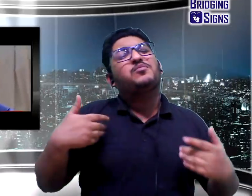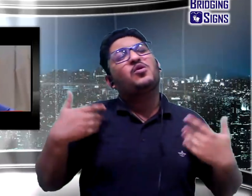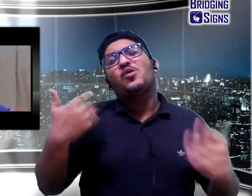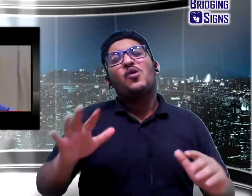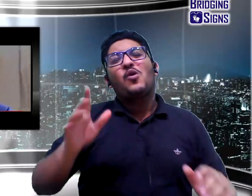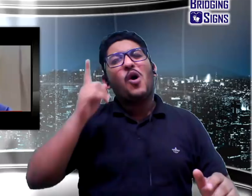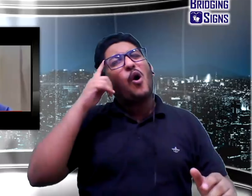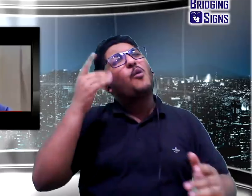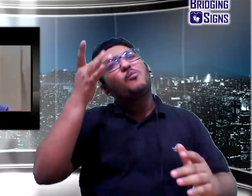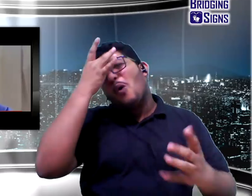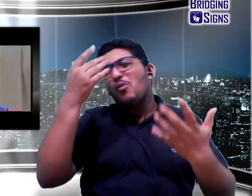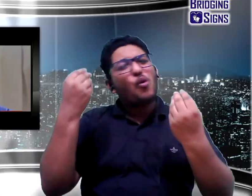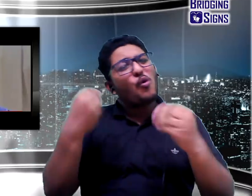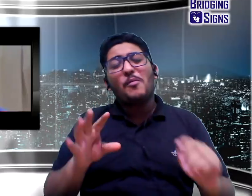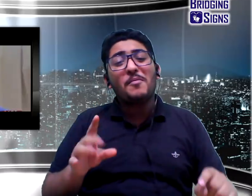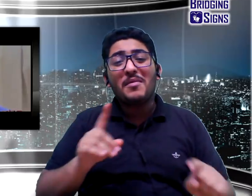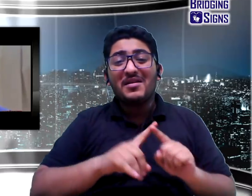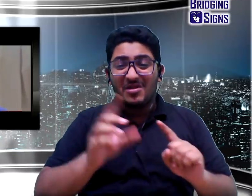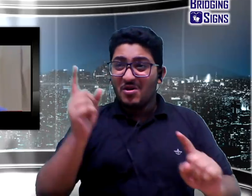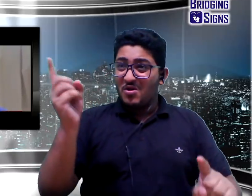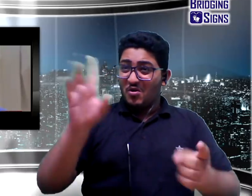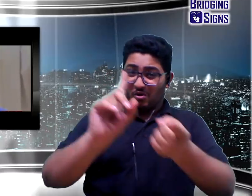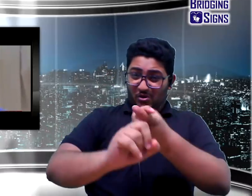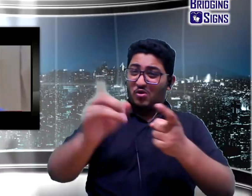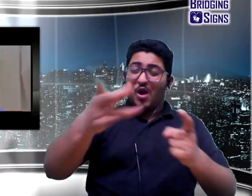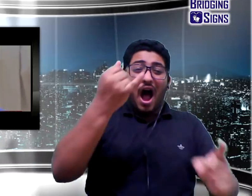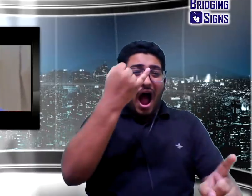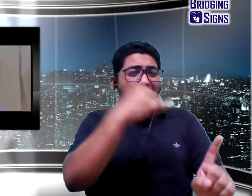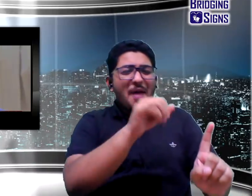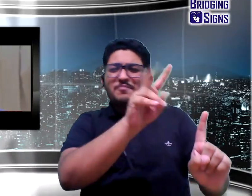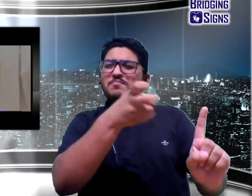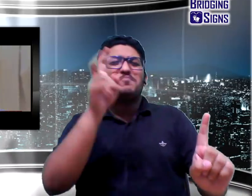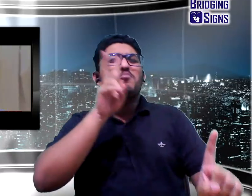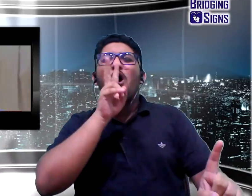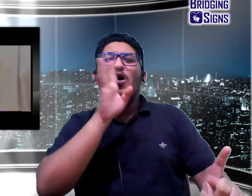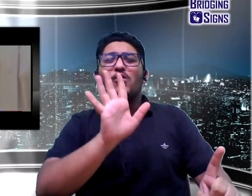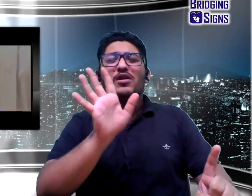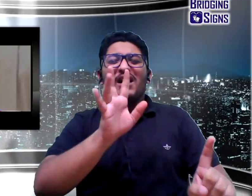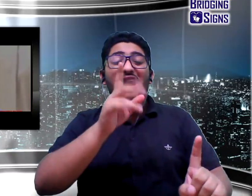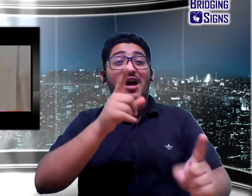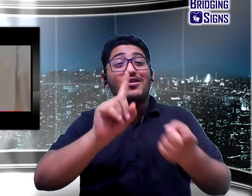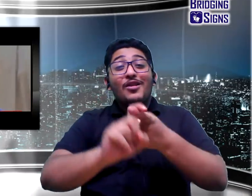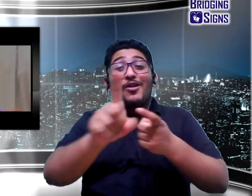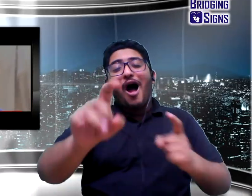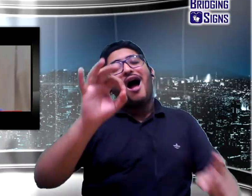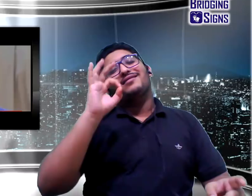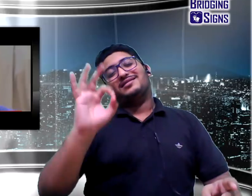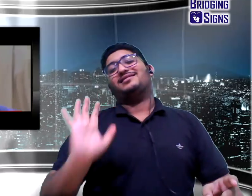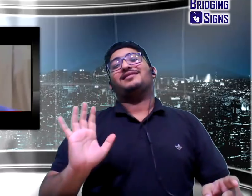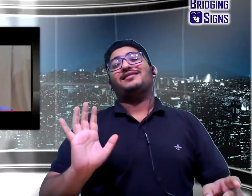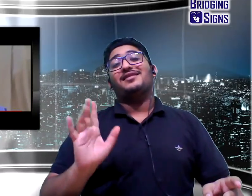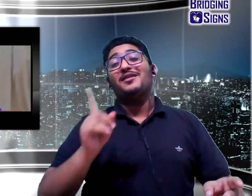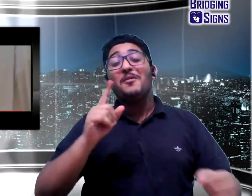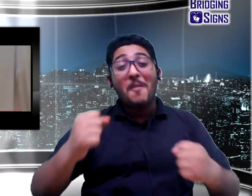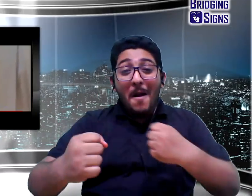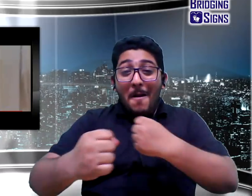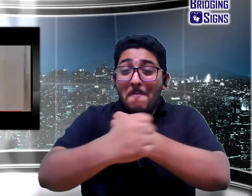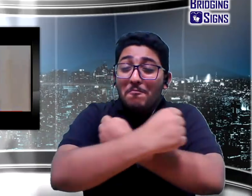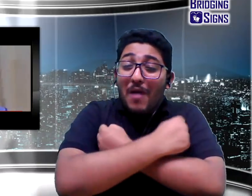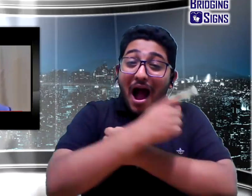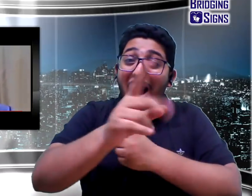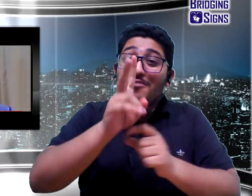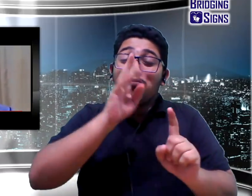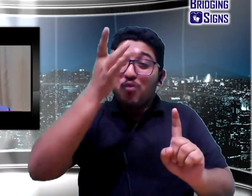कख नहीं उहदे च, जिहड़ा यार ना देखे ऐबां नूं उह यार मुबारक हुंदा है। जिस प्यार च भोरा गर्ज